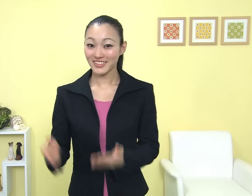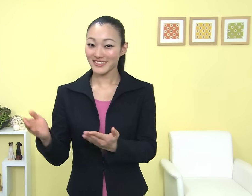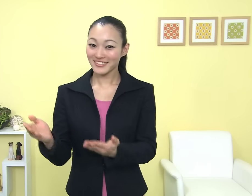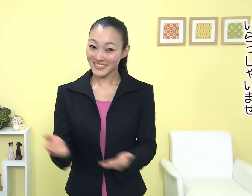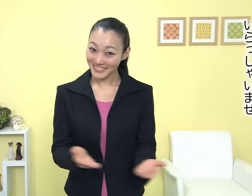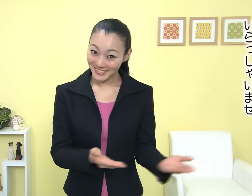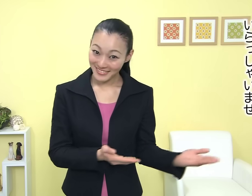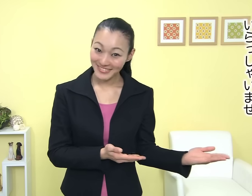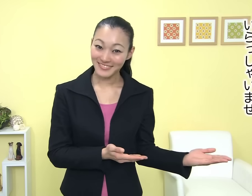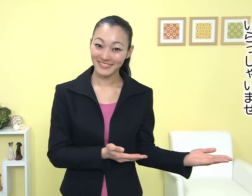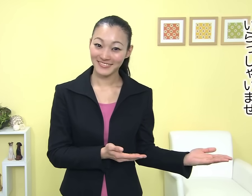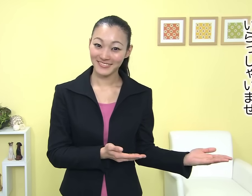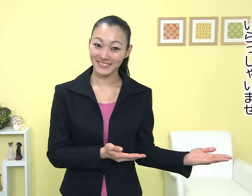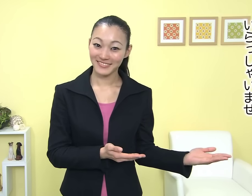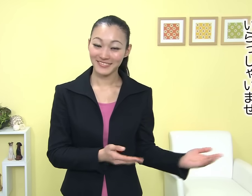いらっしゃいませ。